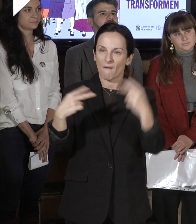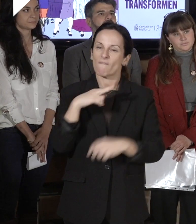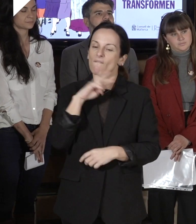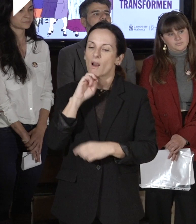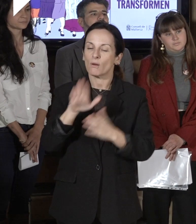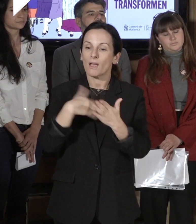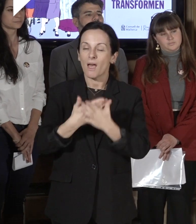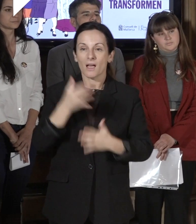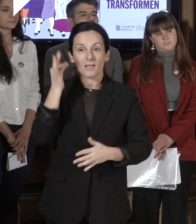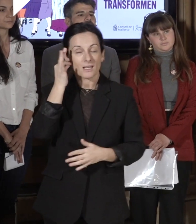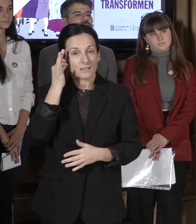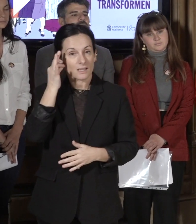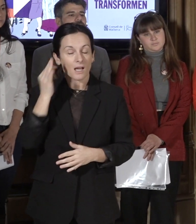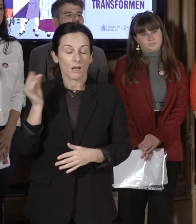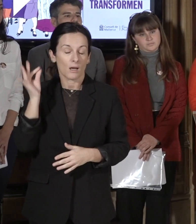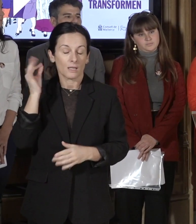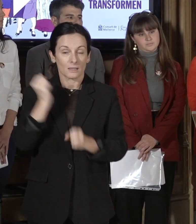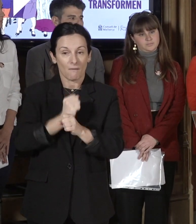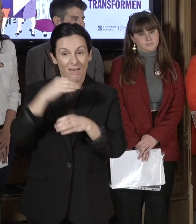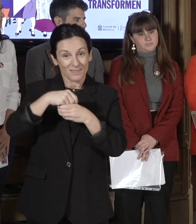treball de les cambreres de pisos.